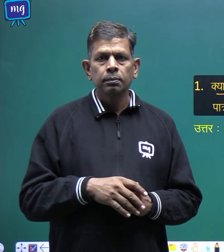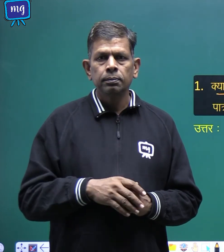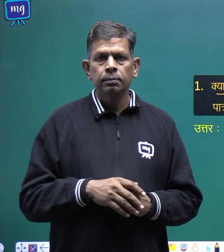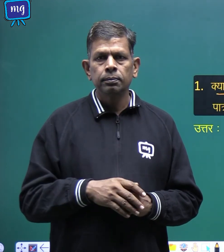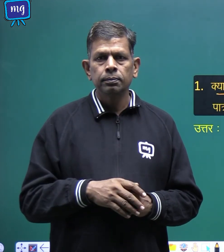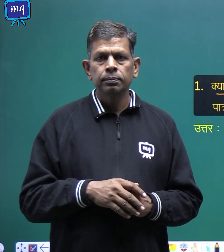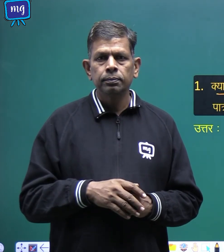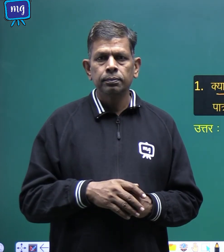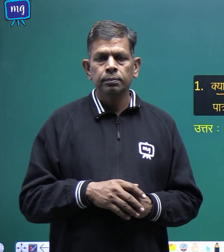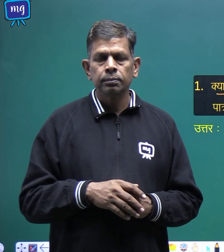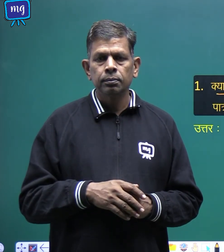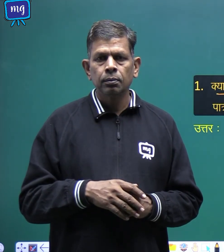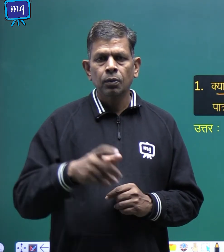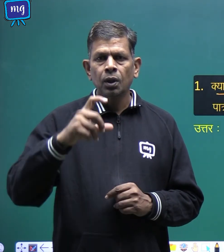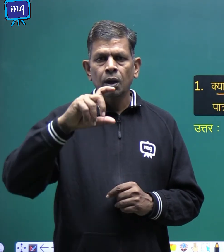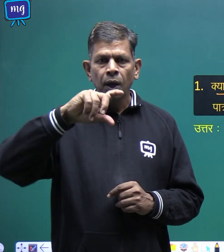नींबू के अचार को